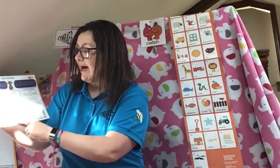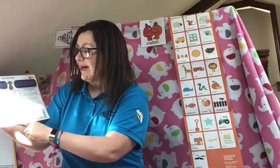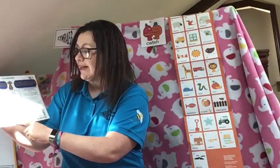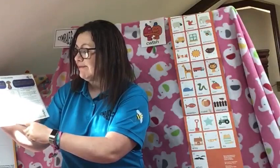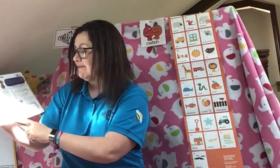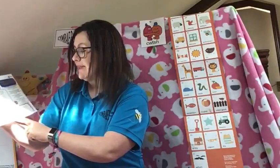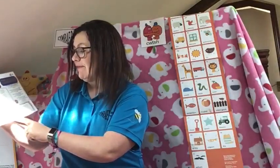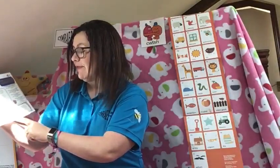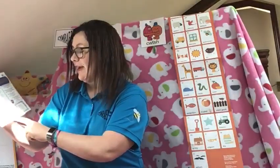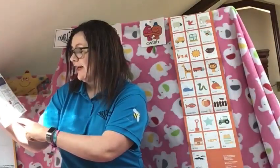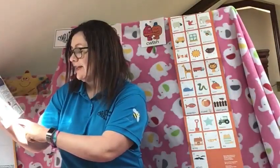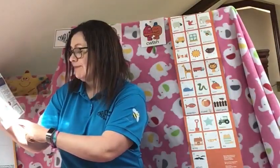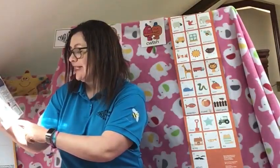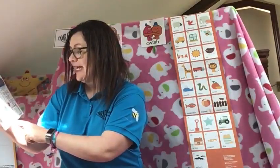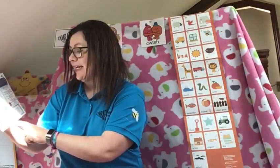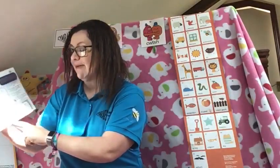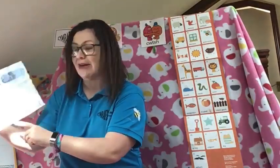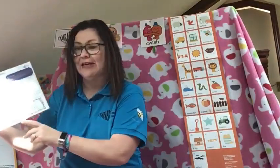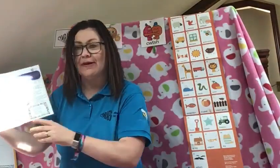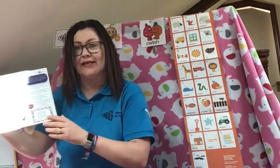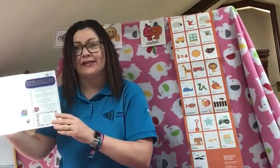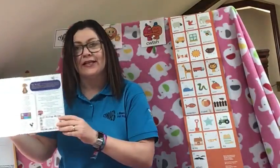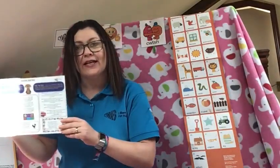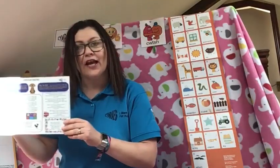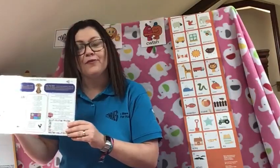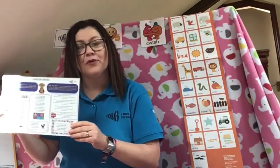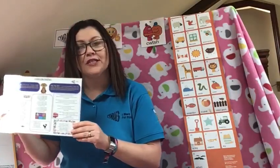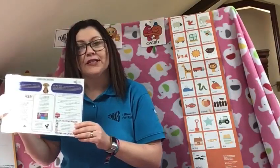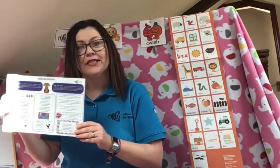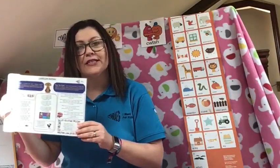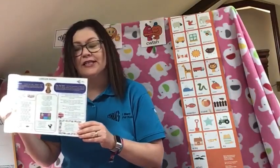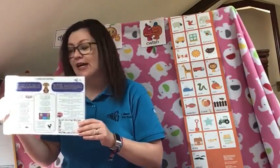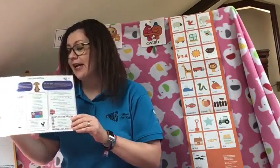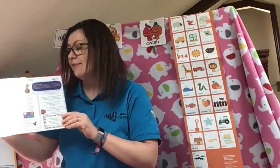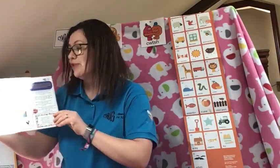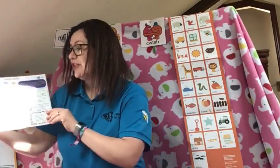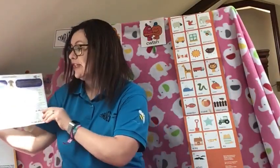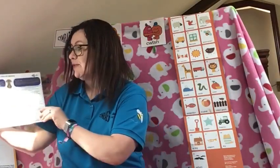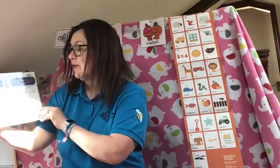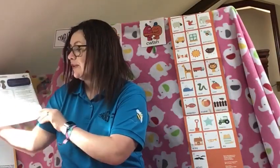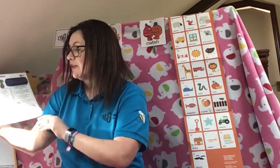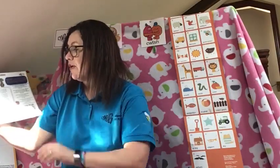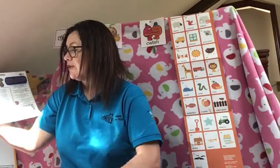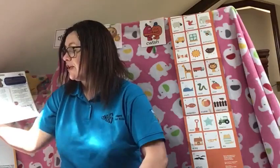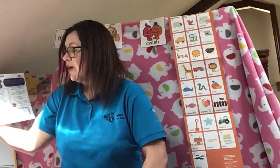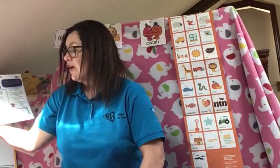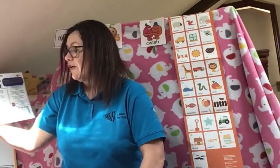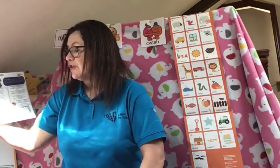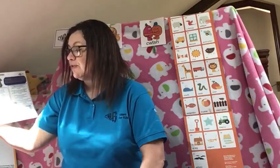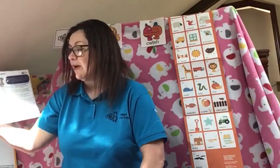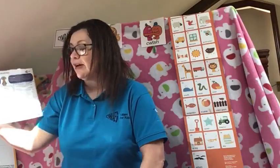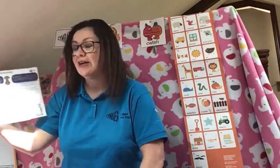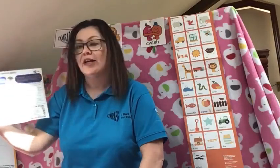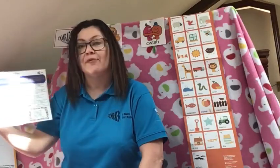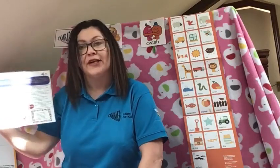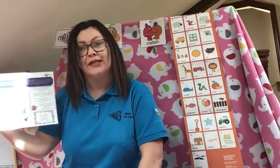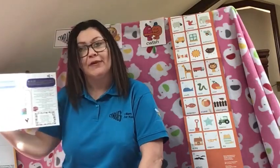ar y tudalen Cymraeg I blant. I've posted this sheet with all the songs onto our Cymraeg I